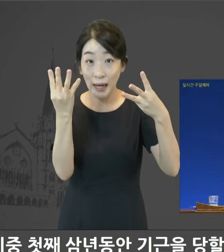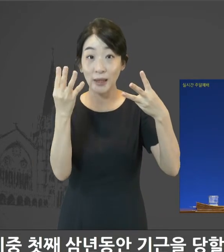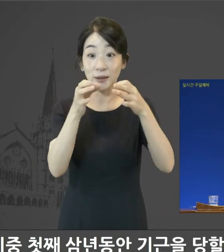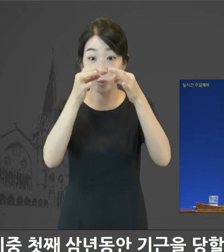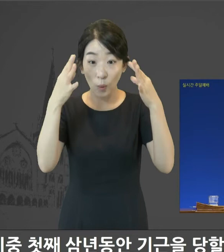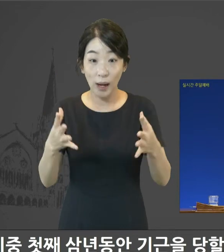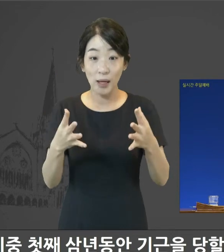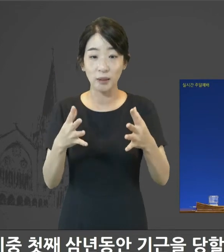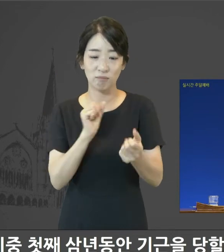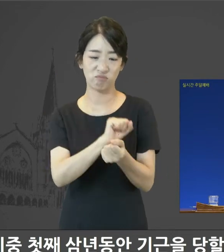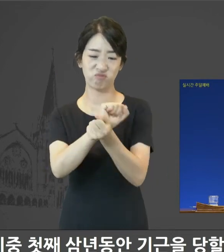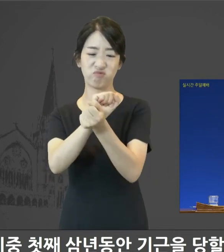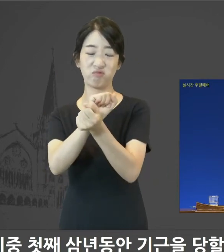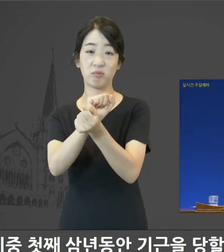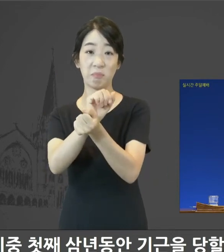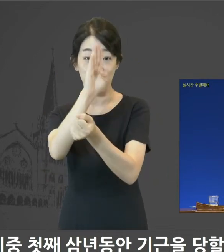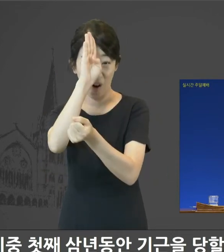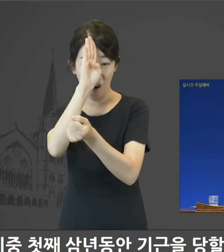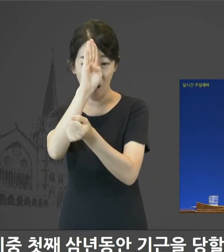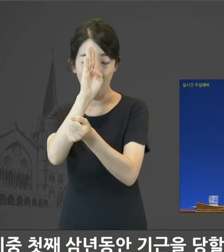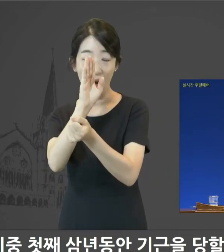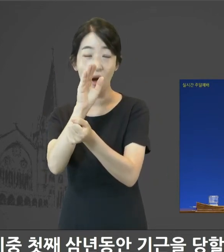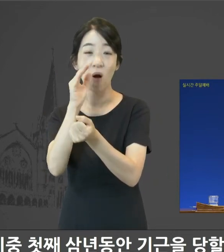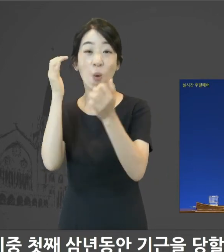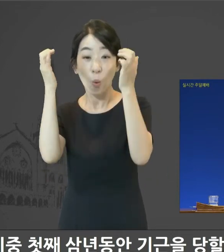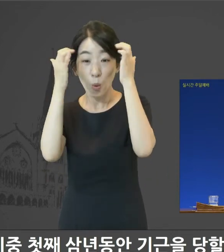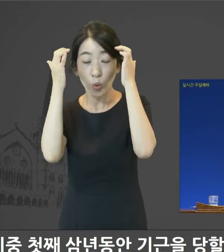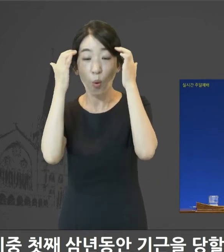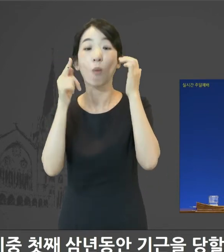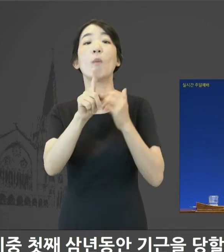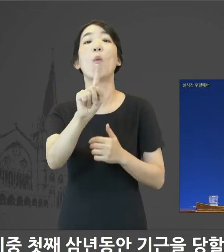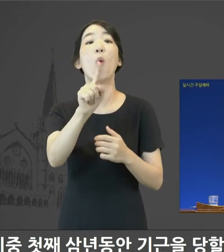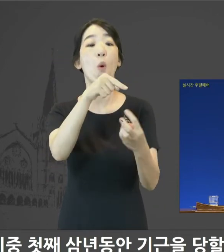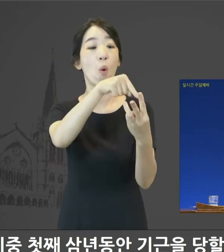전염병의 고통을 겪어볼래. 다윗이,